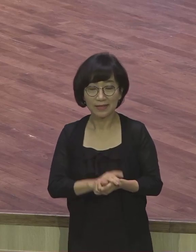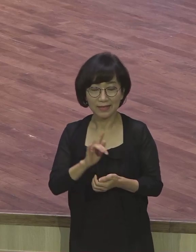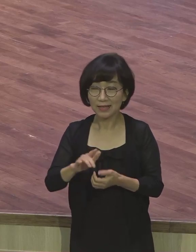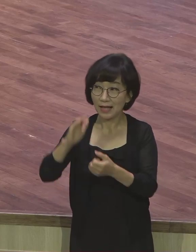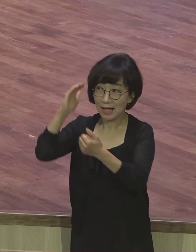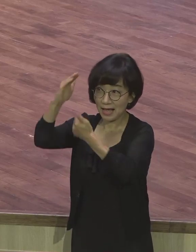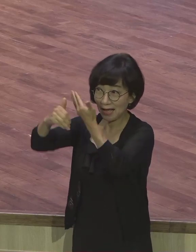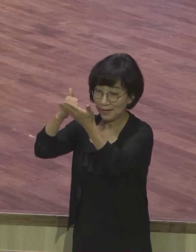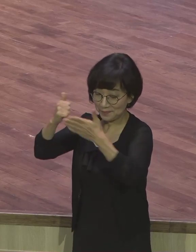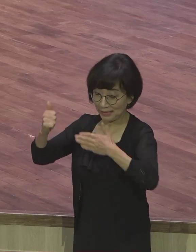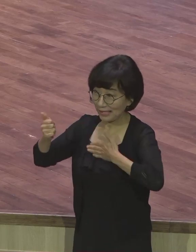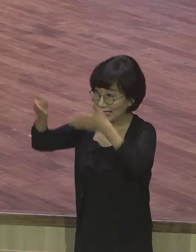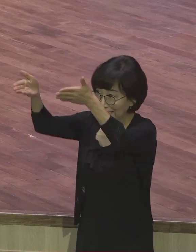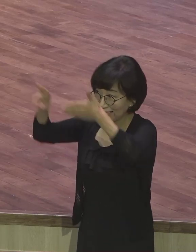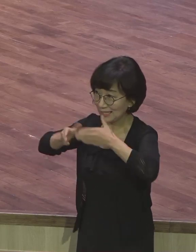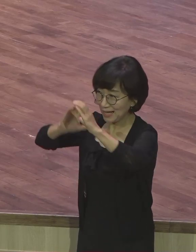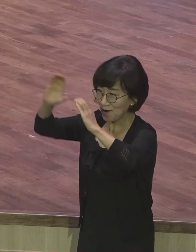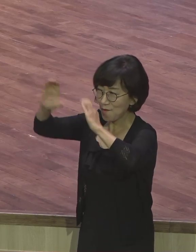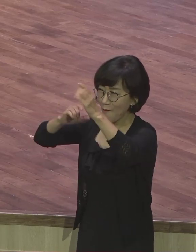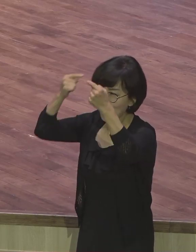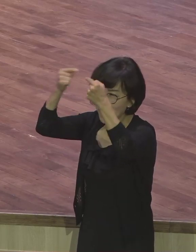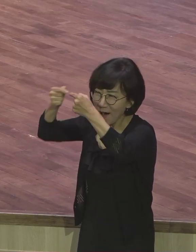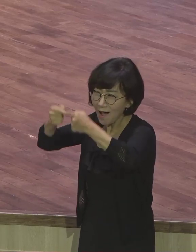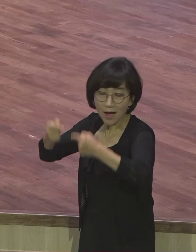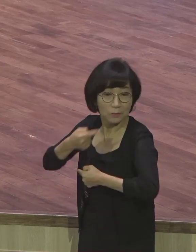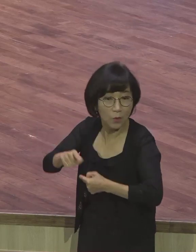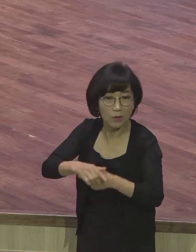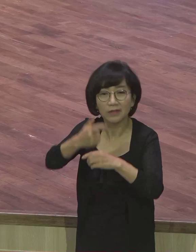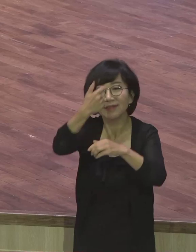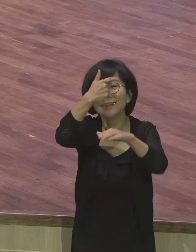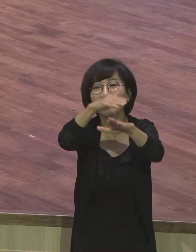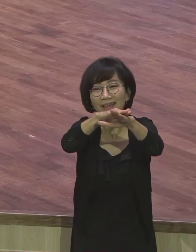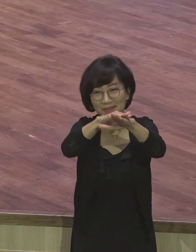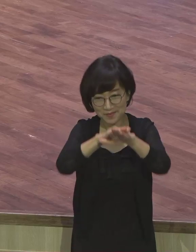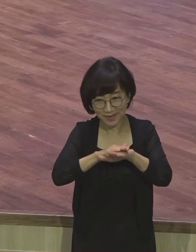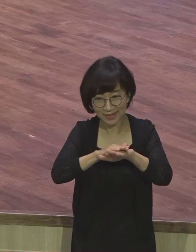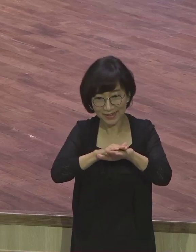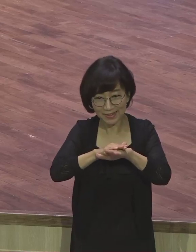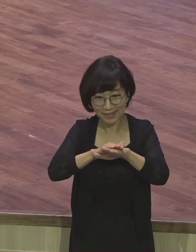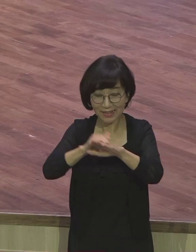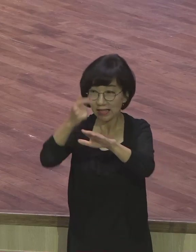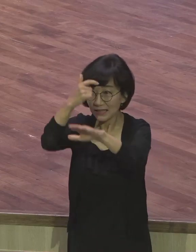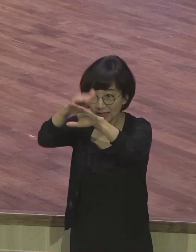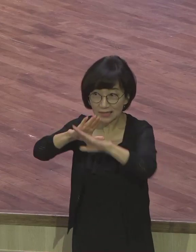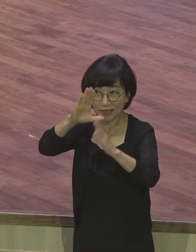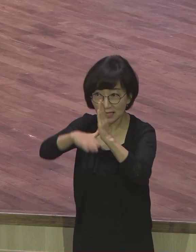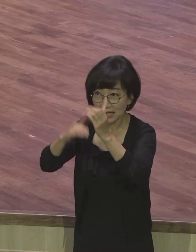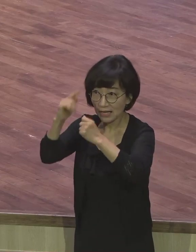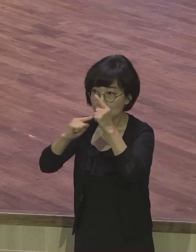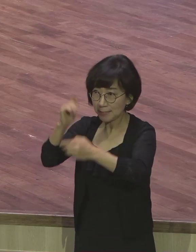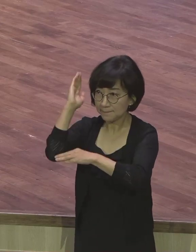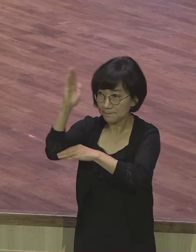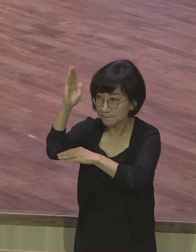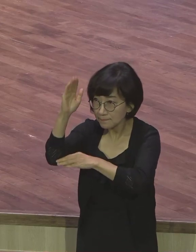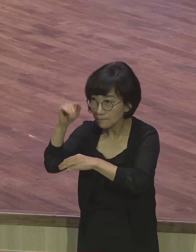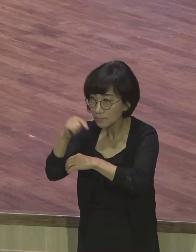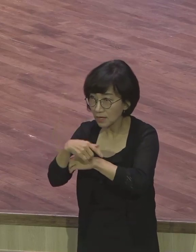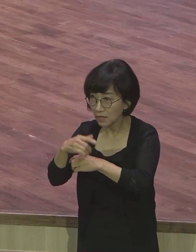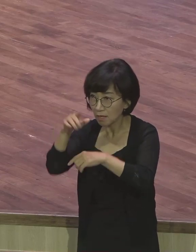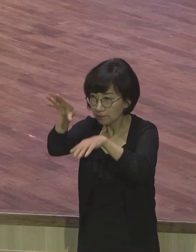예배. 이 예배를 통해서 뭘 잡느냐? 하나님 말씀 붙잡는 거예요. 언약,